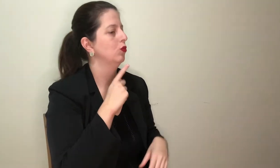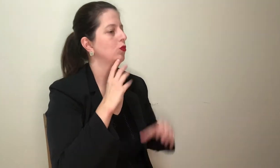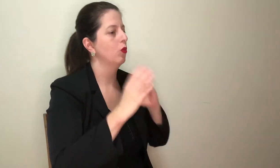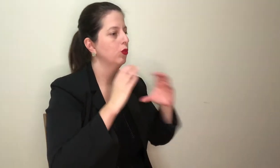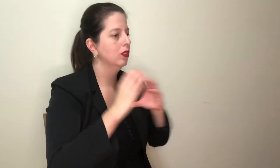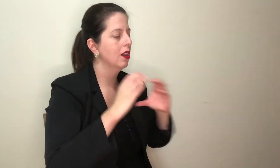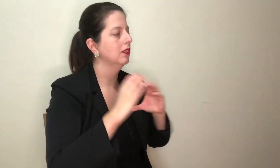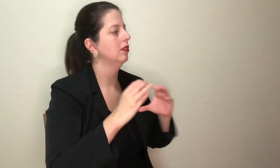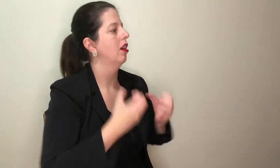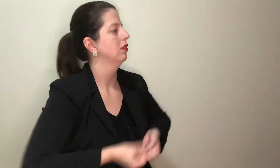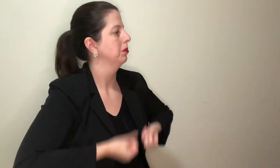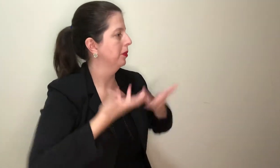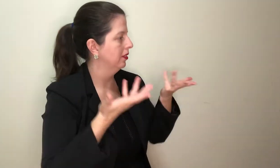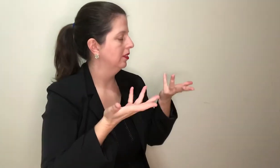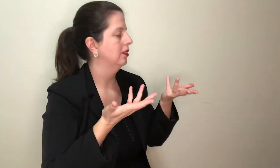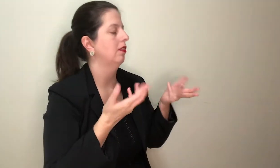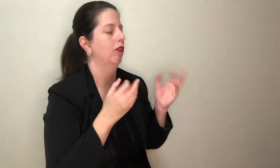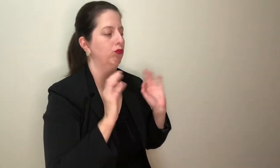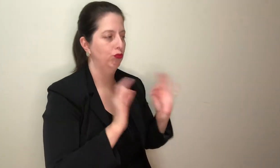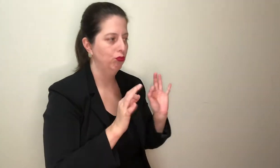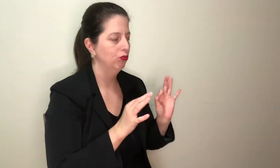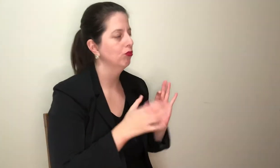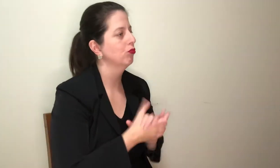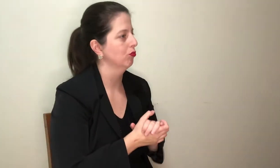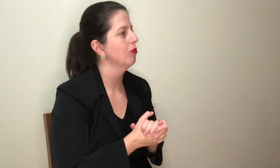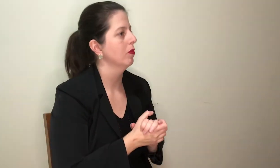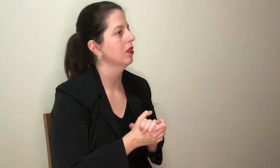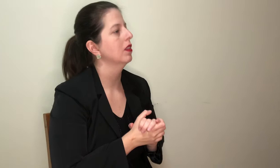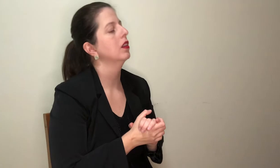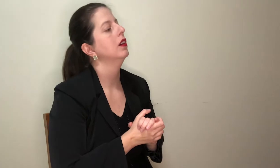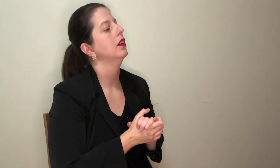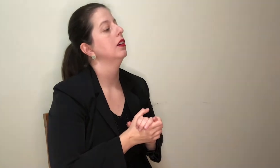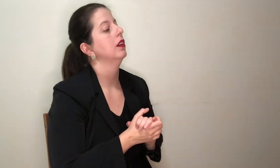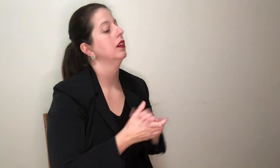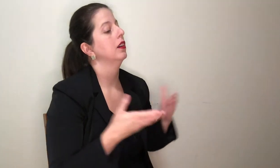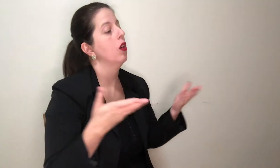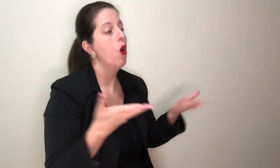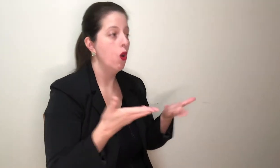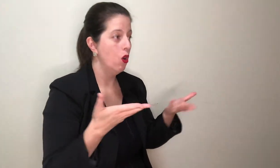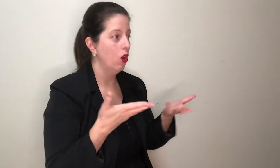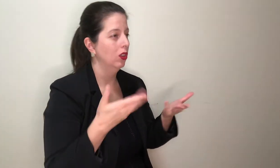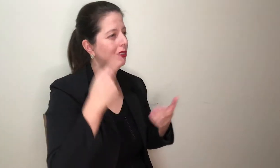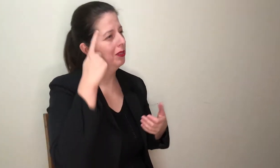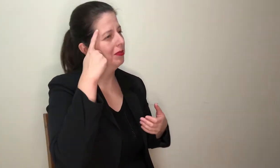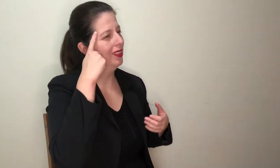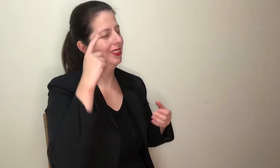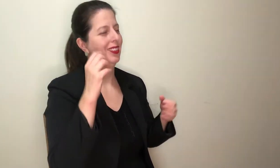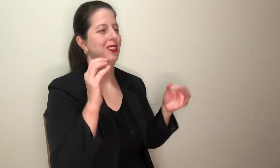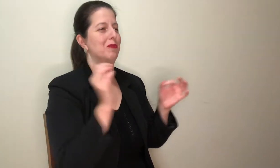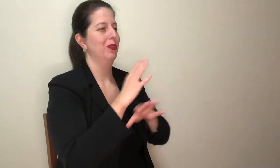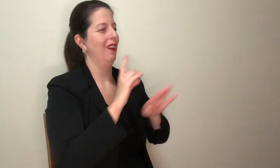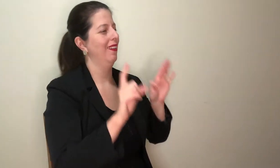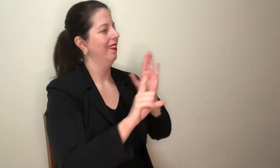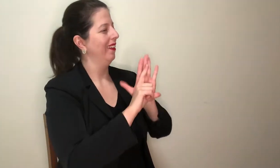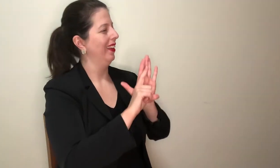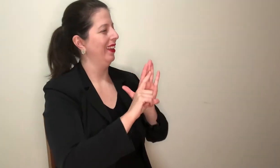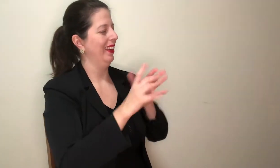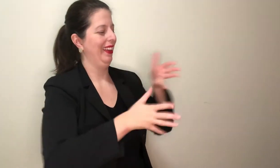expressa. Por isso, hoje a gente pensa que só por ter essa lei eu já não preciso aprender o português. Mas